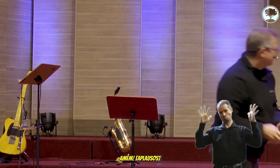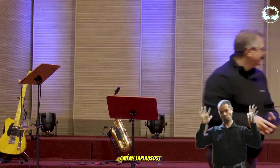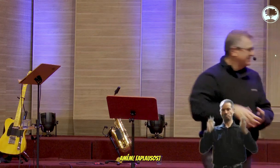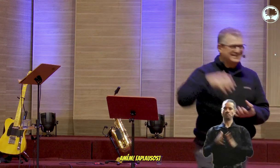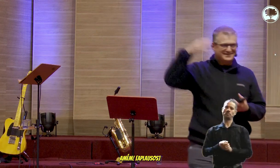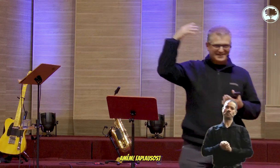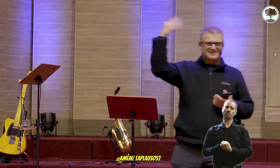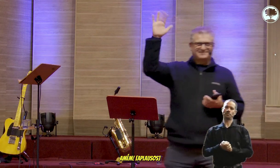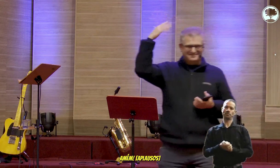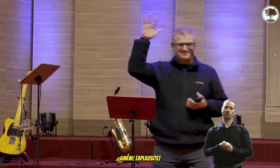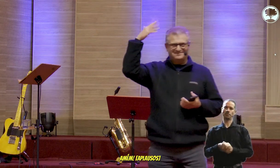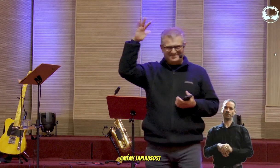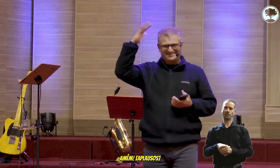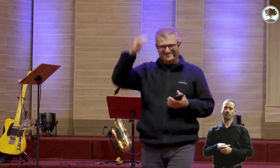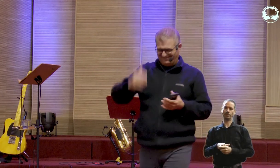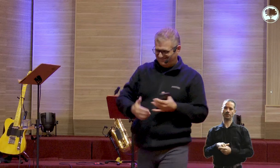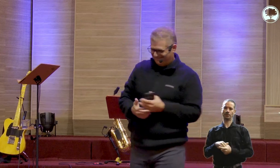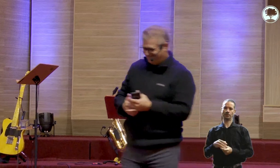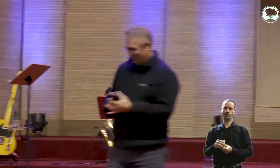Isso aí.